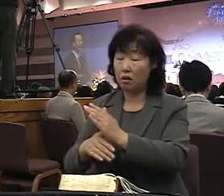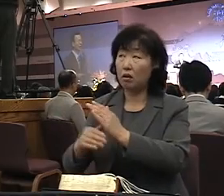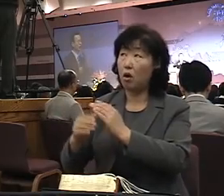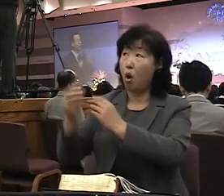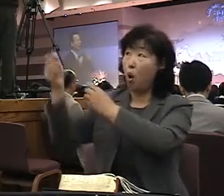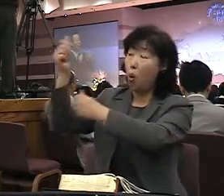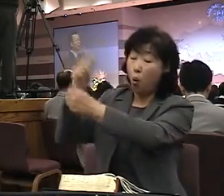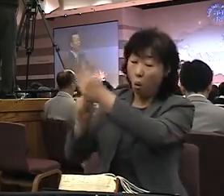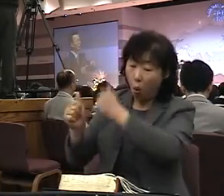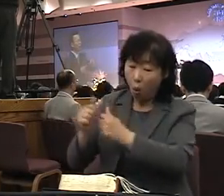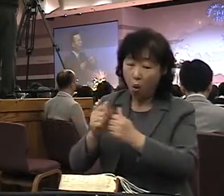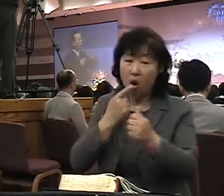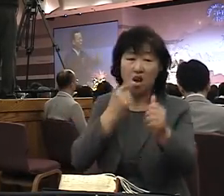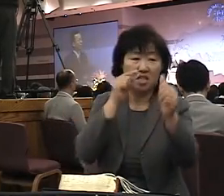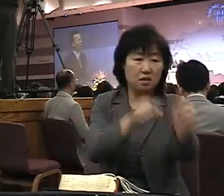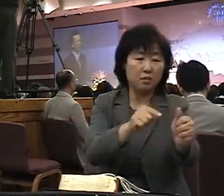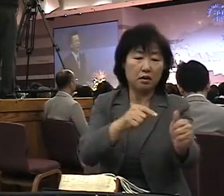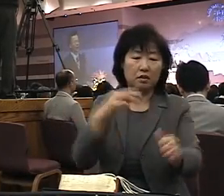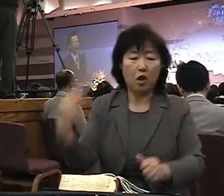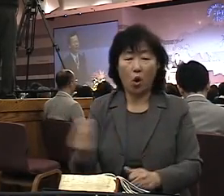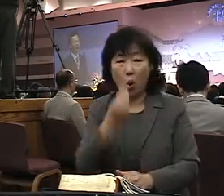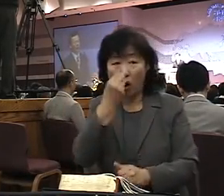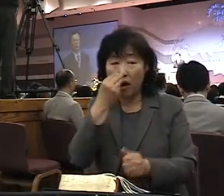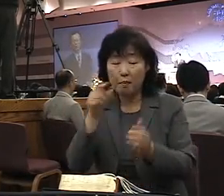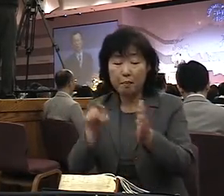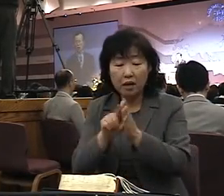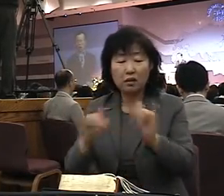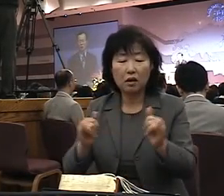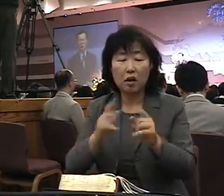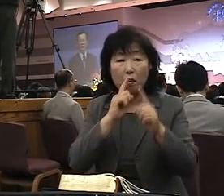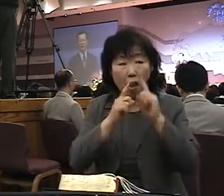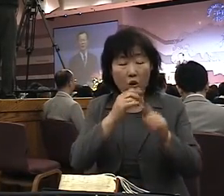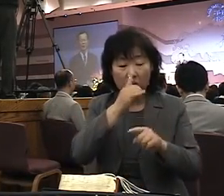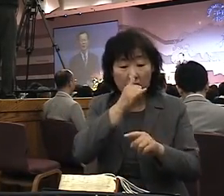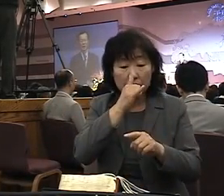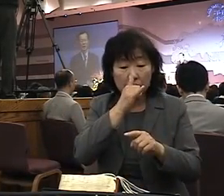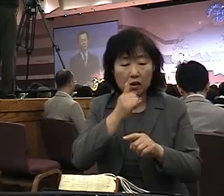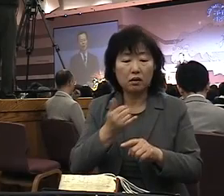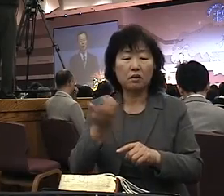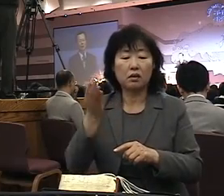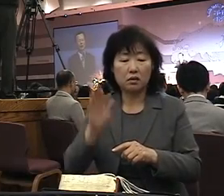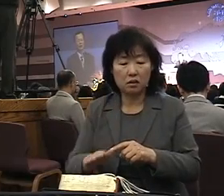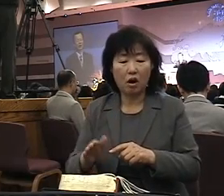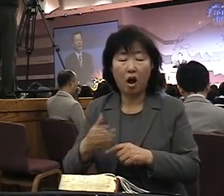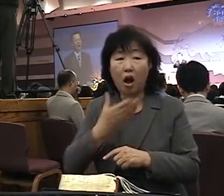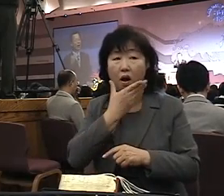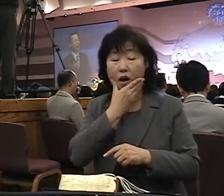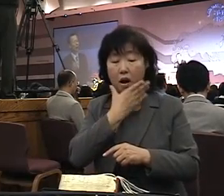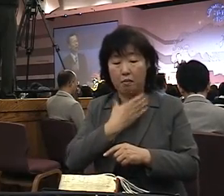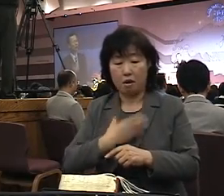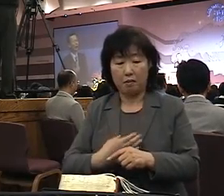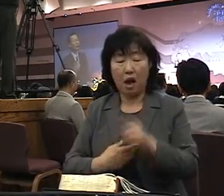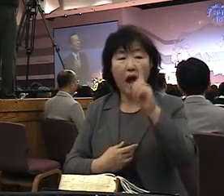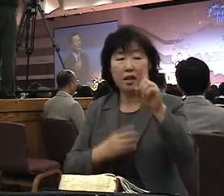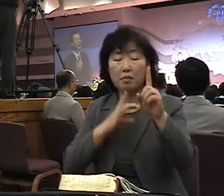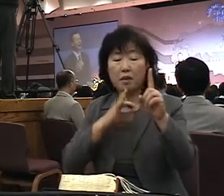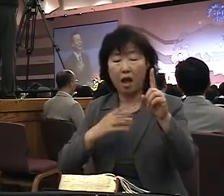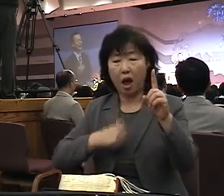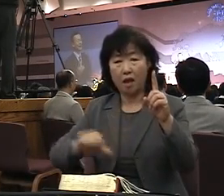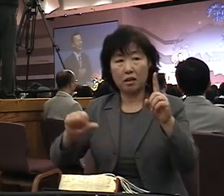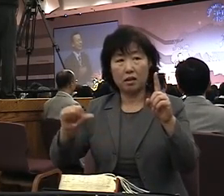후손들을 내가 지명하여 부른 거룩한 백성이라고 말씀을 하시고 있습니다. 그래서 아브라함이 그의 하나밖에 없는